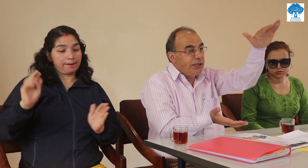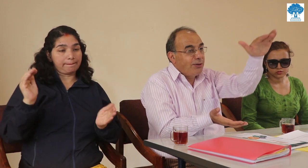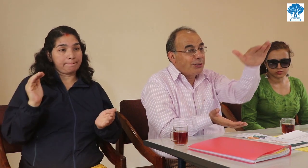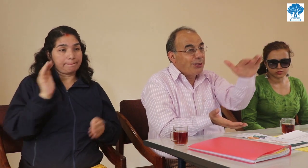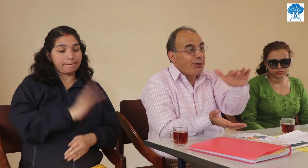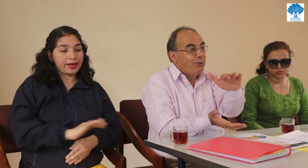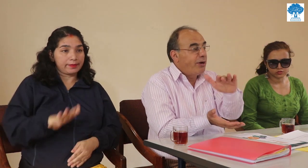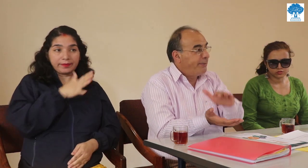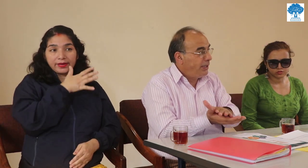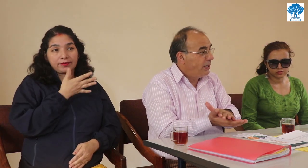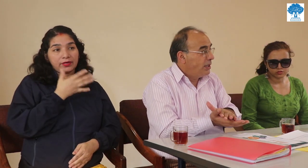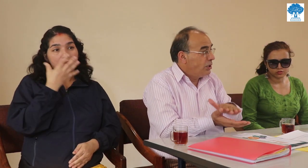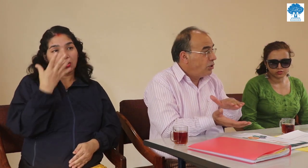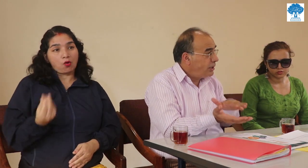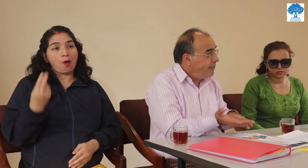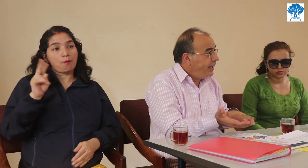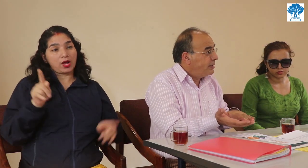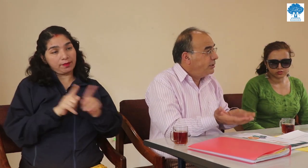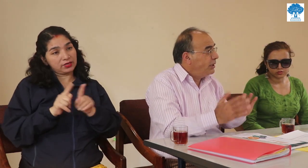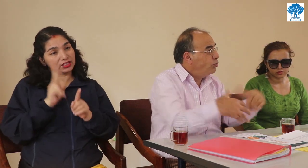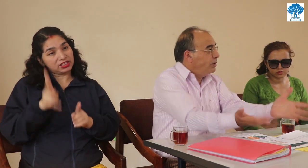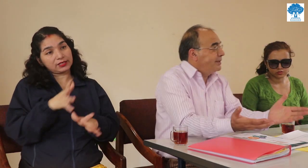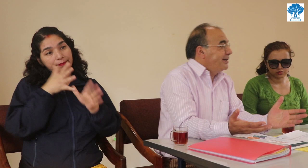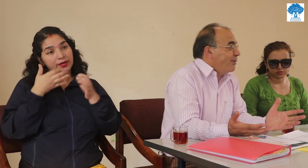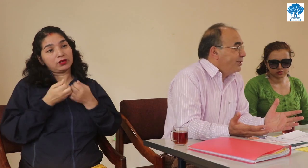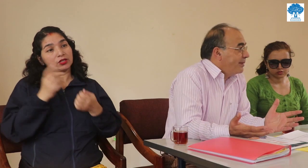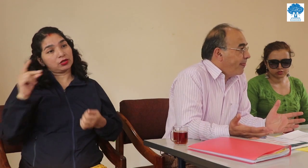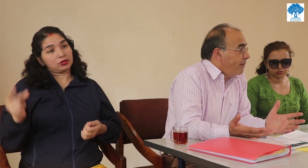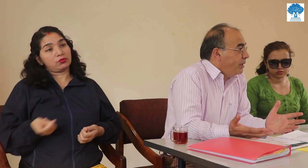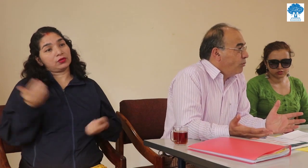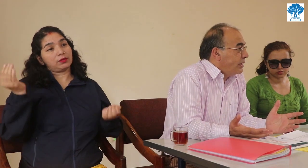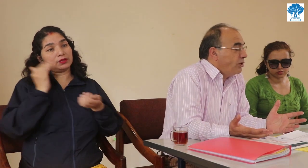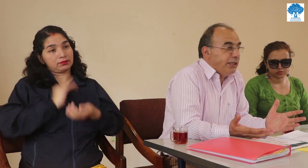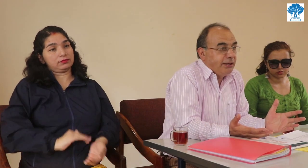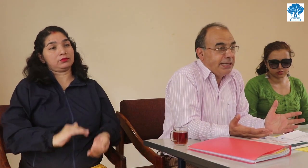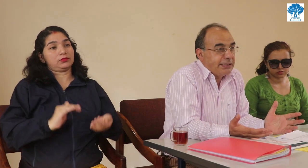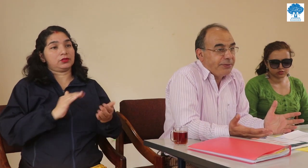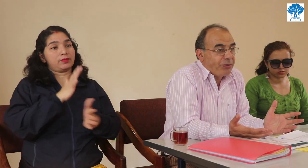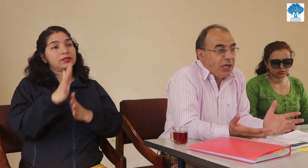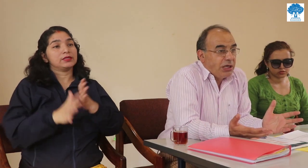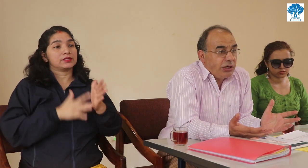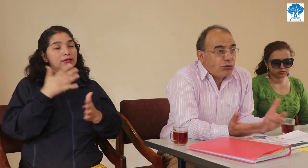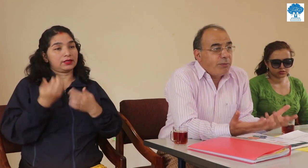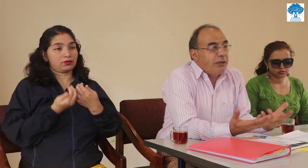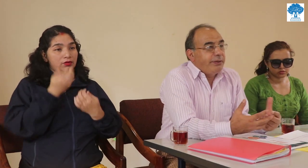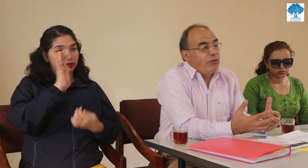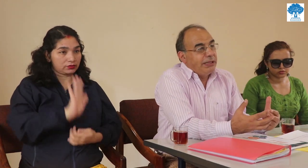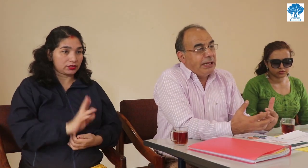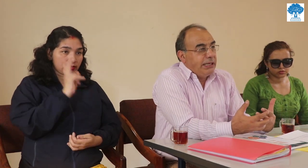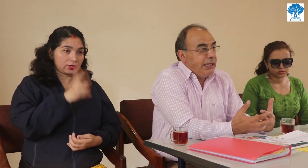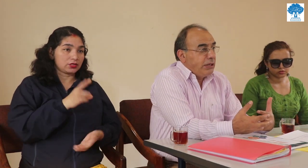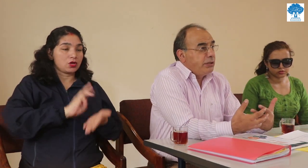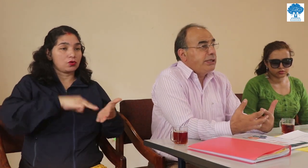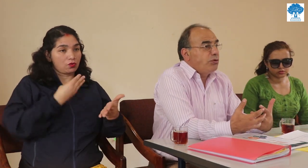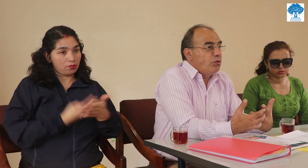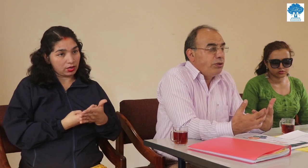विवाह हुने दर चाहिँ घटेको भए पनि जसले बिहे गर्छ त्यसले तुरुन्तै बच्चा जन्माउँछ भन्ने कुरा सङ्केत गरिरहेछ. र यसको मतलब के हो